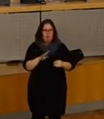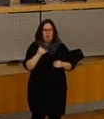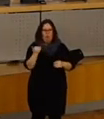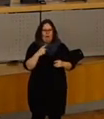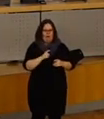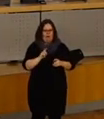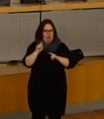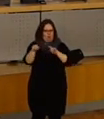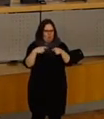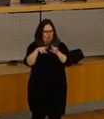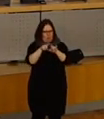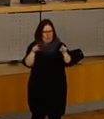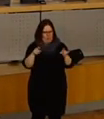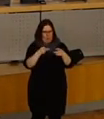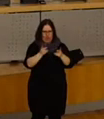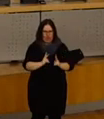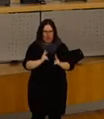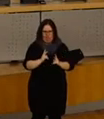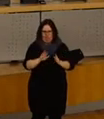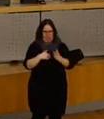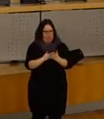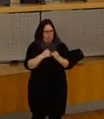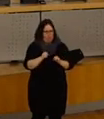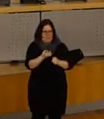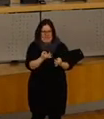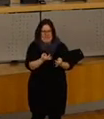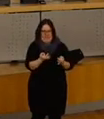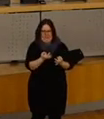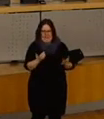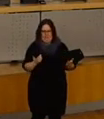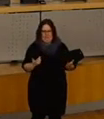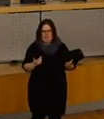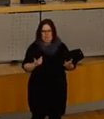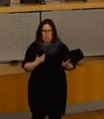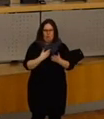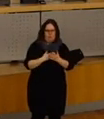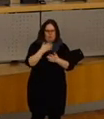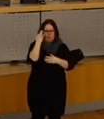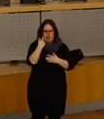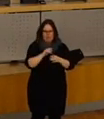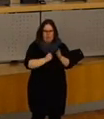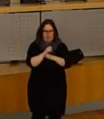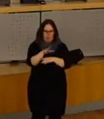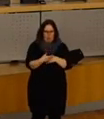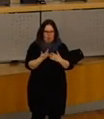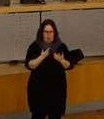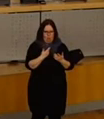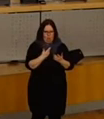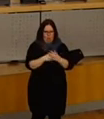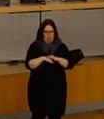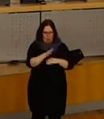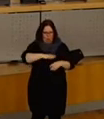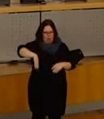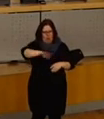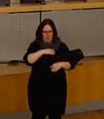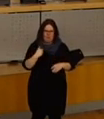wo die stadt dann auch kaum einwirkungsmöglichkeiten hat und es geht vor allem darum wie kann man den müll leben aus den ärmeren